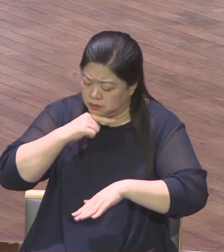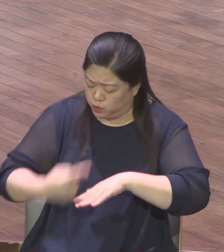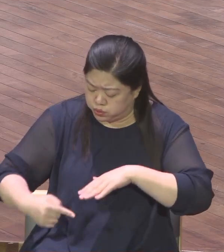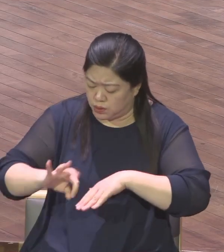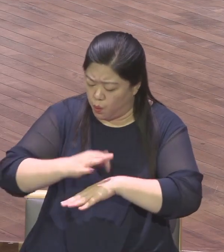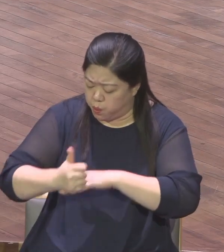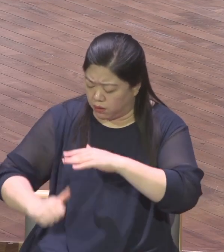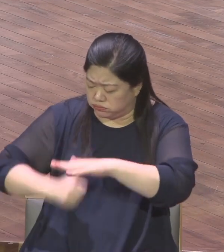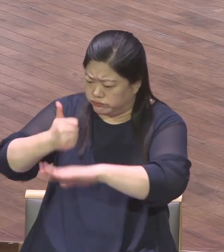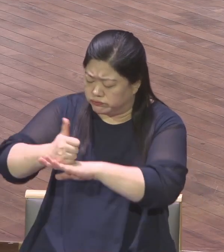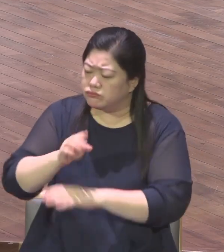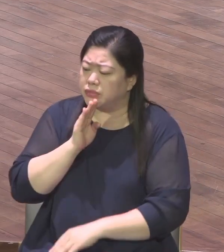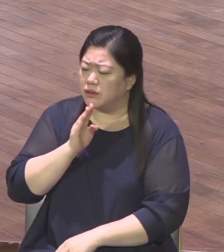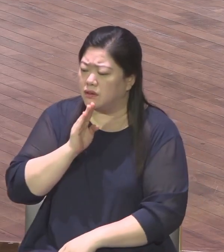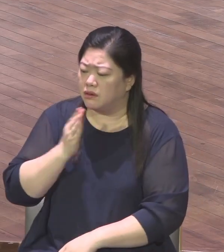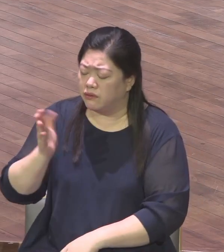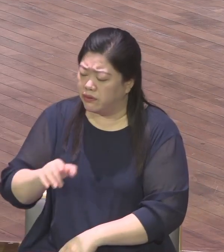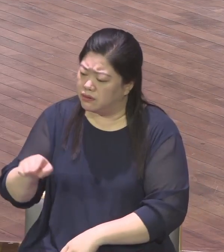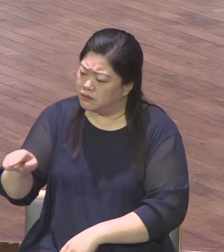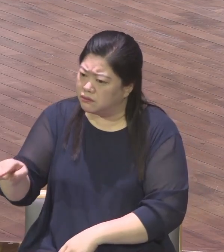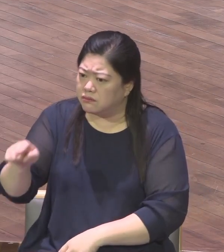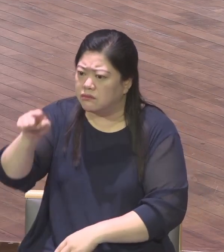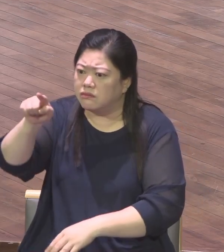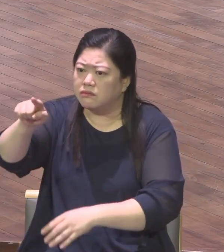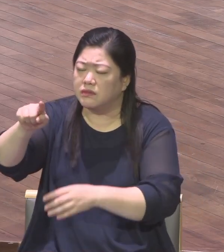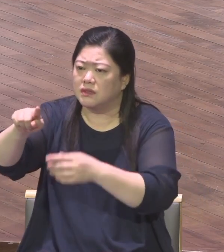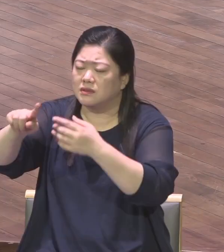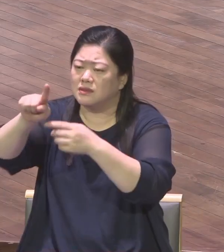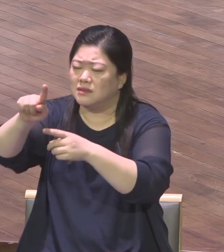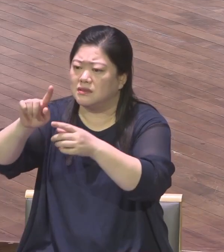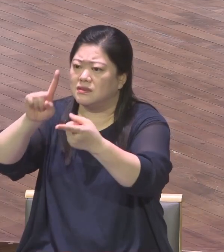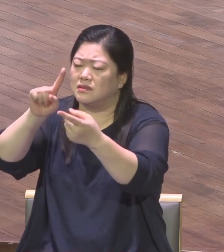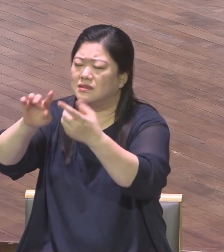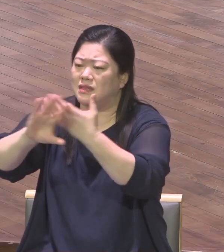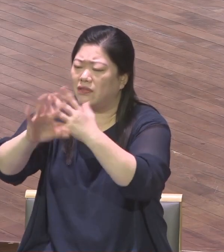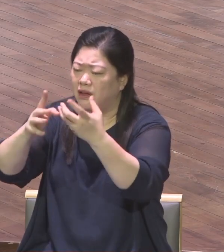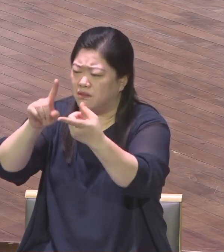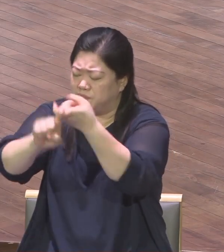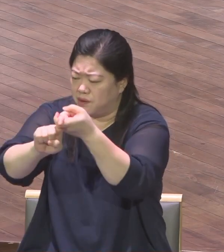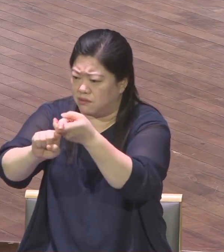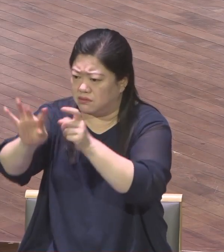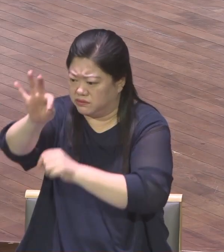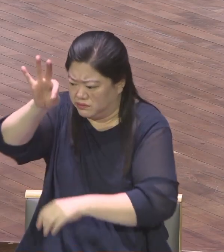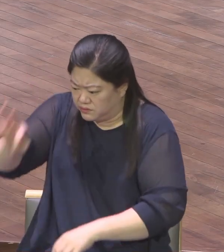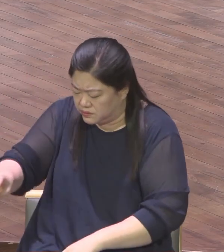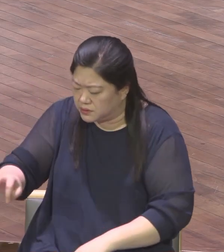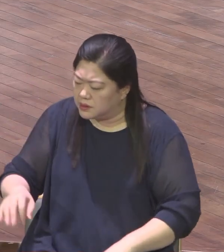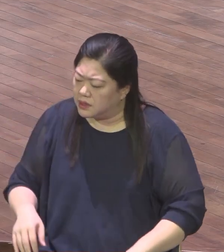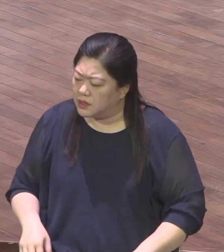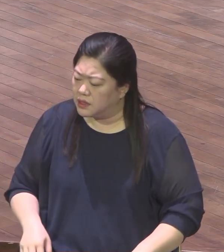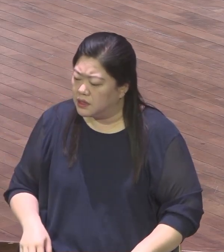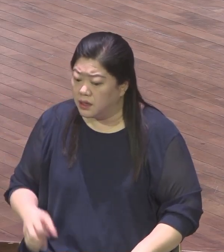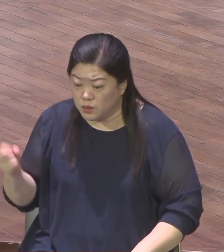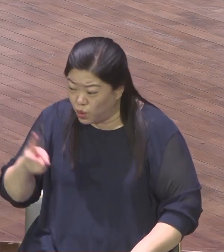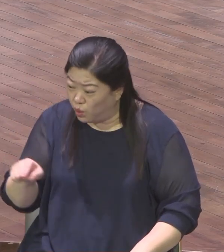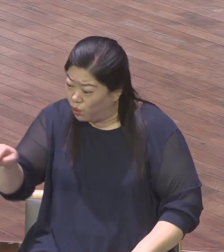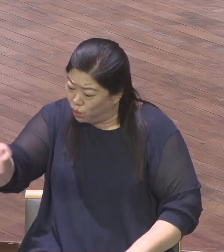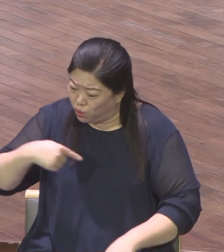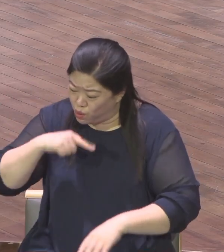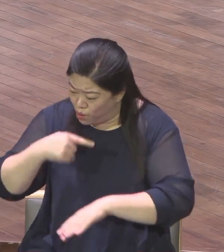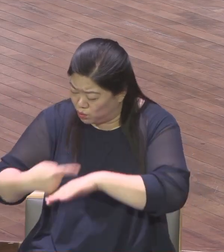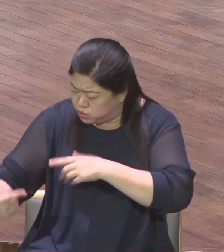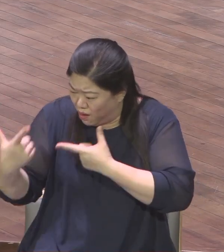얼마나 어리석습니까? 뭐 당장 눈에 보이니까 그럴 수 있겠죠. 갈대아 사람 바빌론 왕이